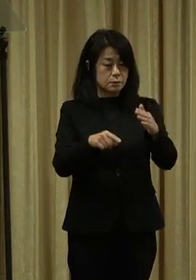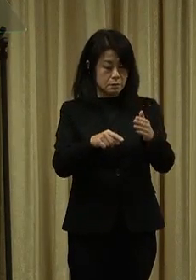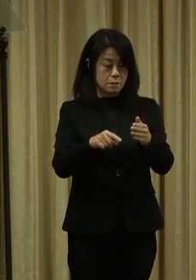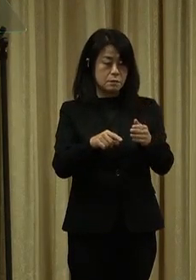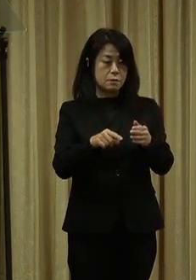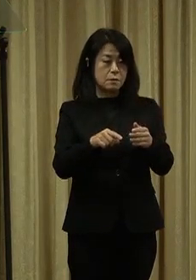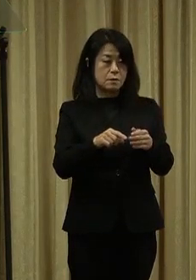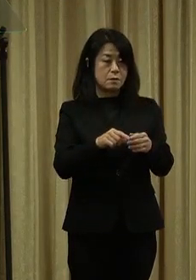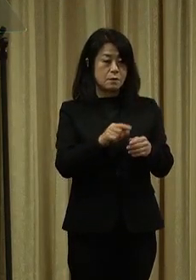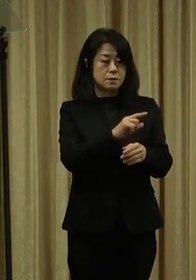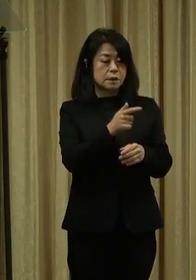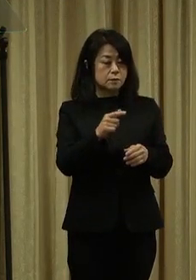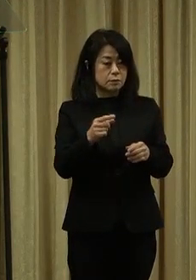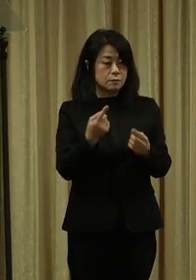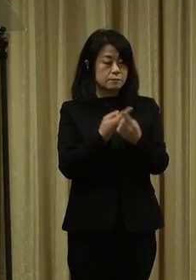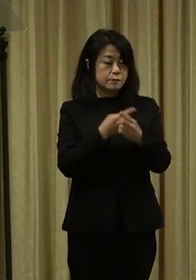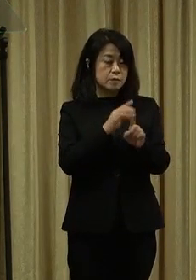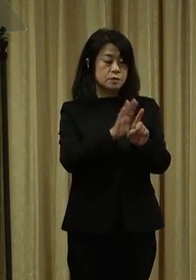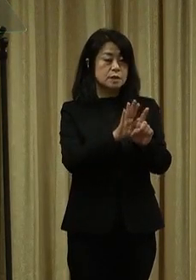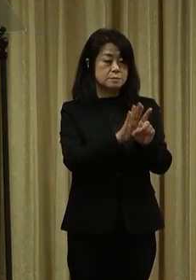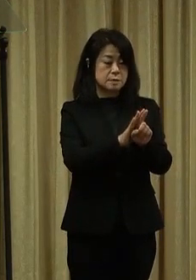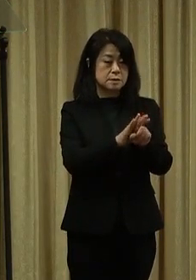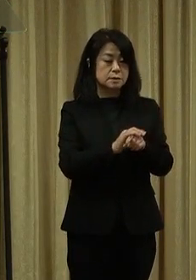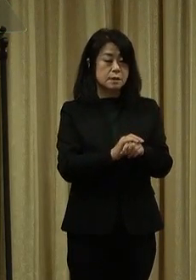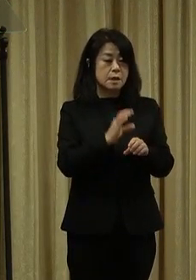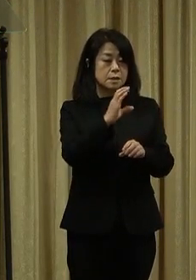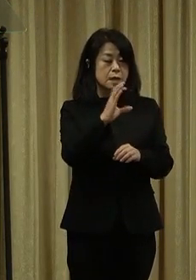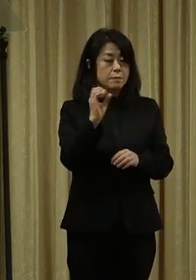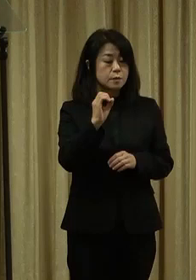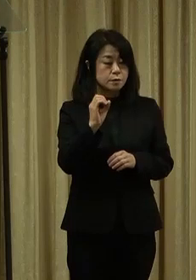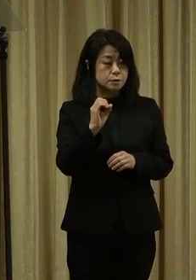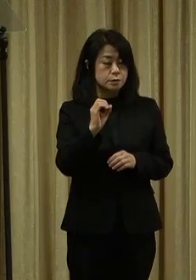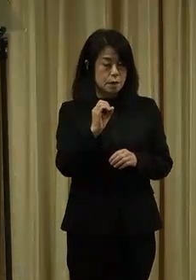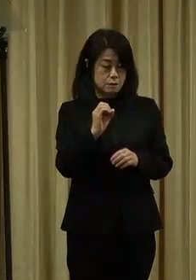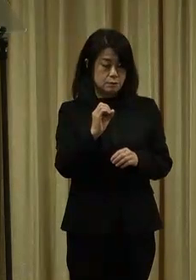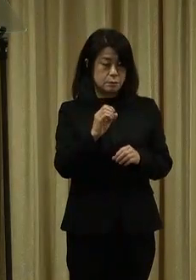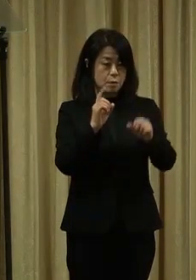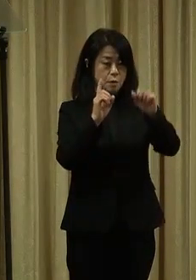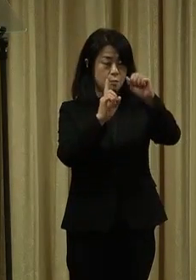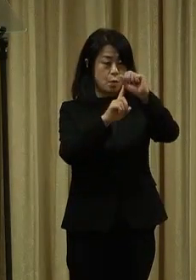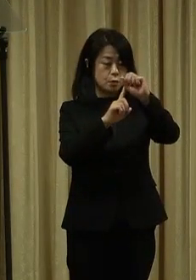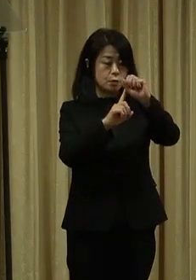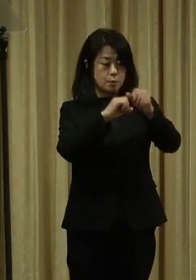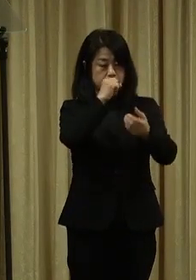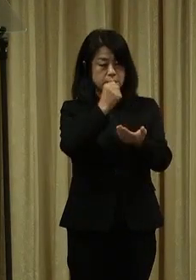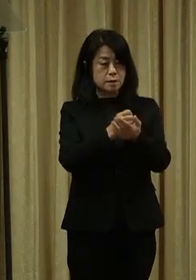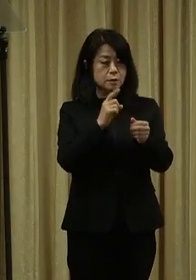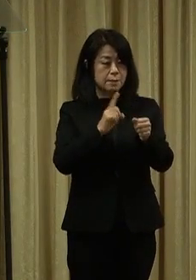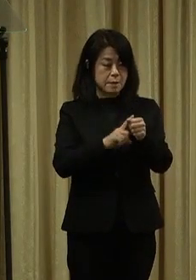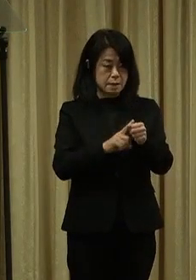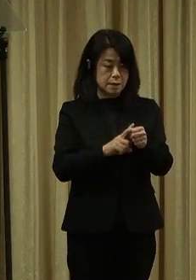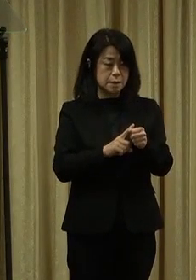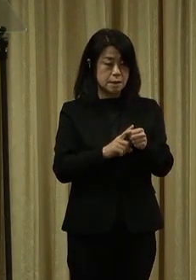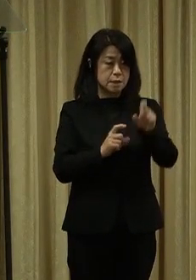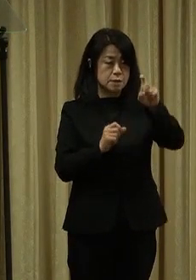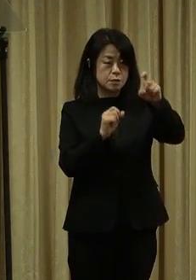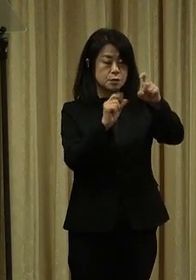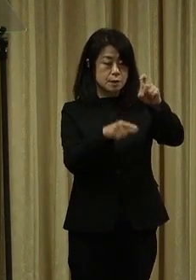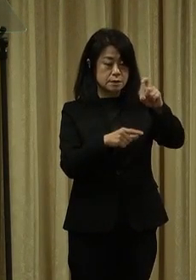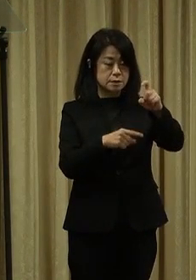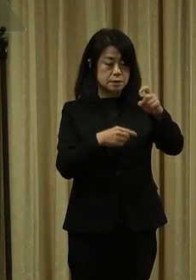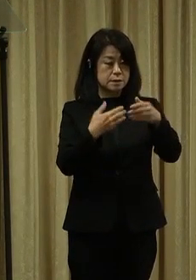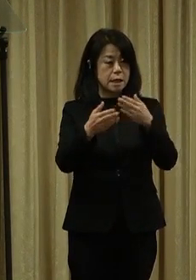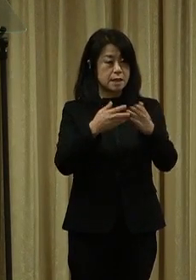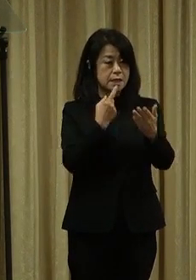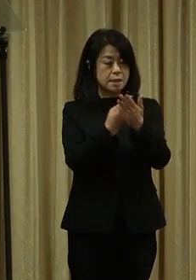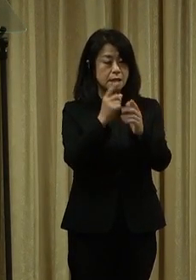に県カーボンニュートラル戦略の目標達成に向けて推進月間である10月に体験参加型イ